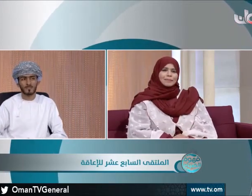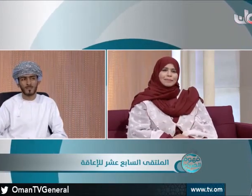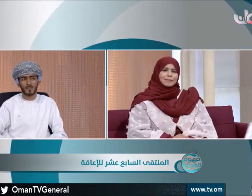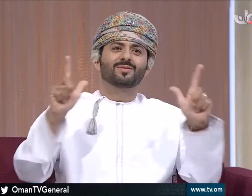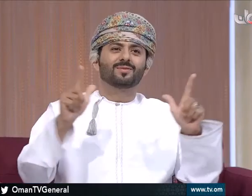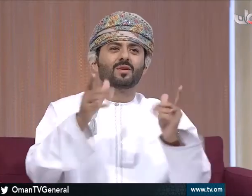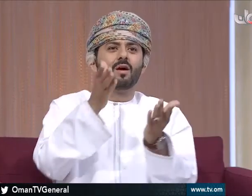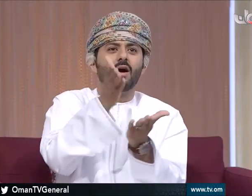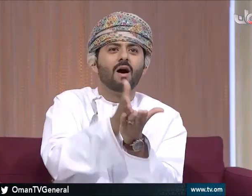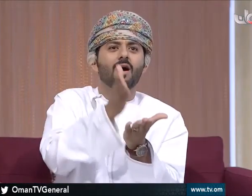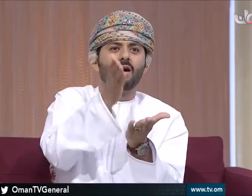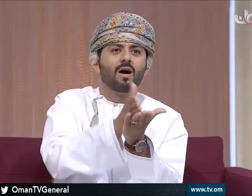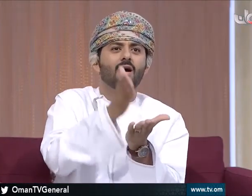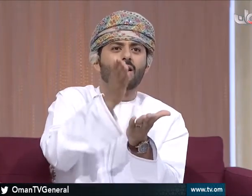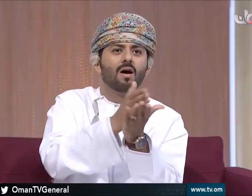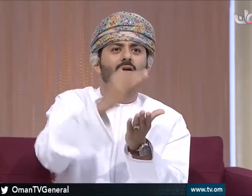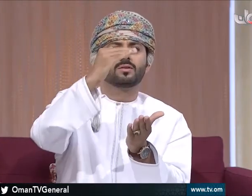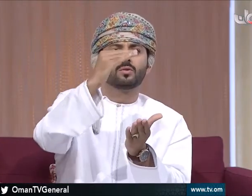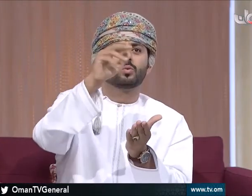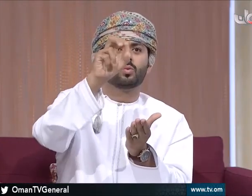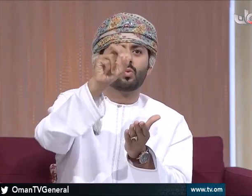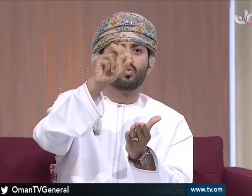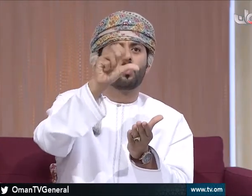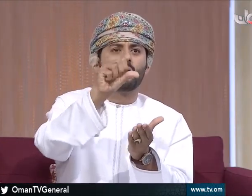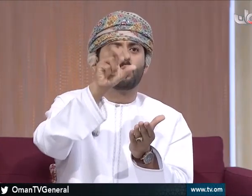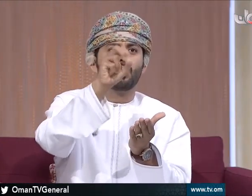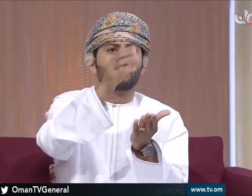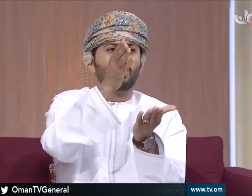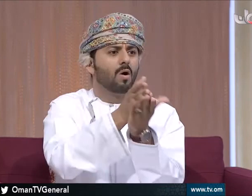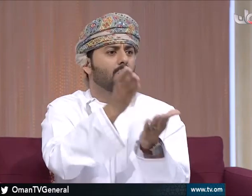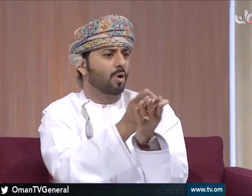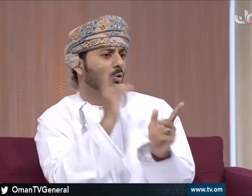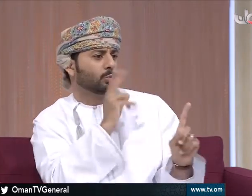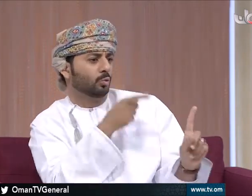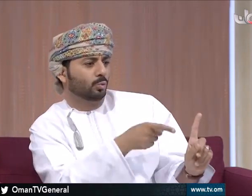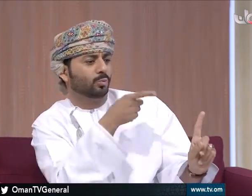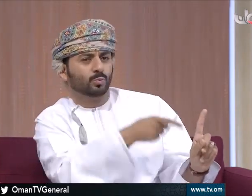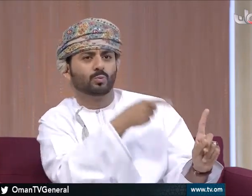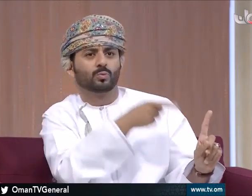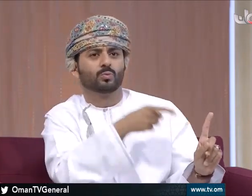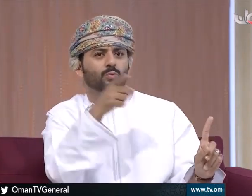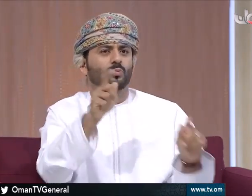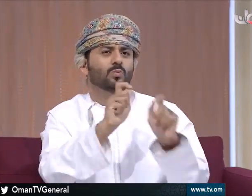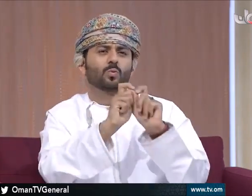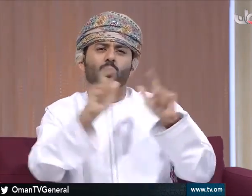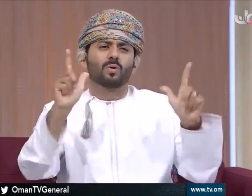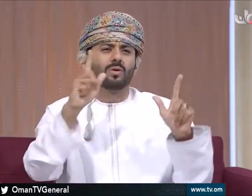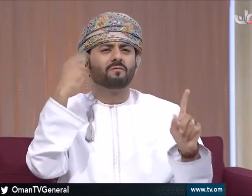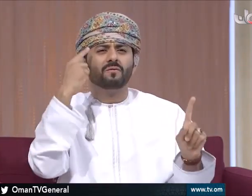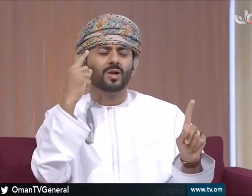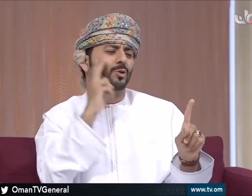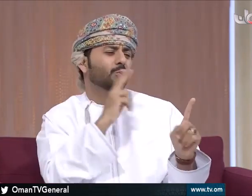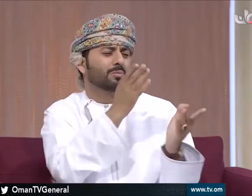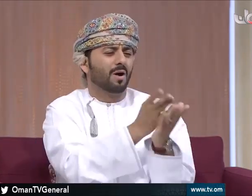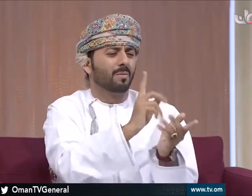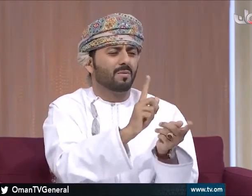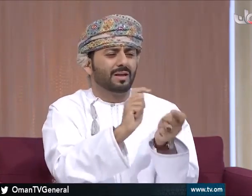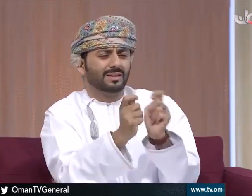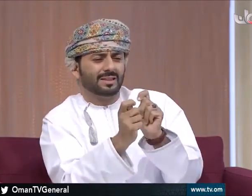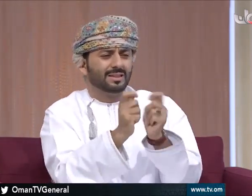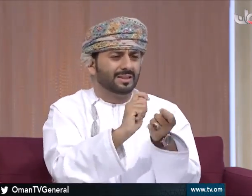طبعا قشعر بدني، طبعا هذه حقوق، طبعا حقوق للأشخاص ذوي